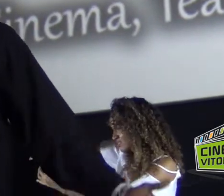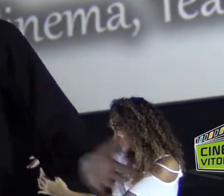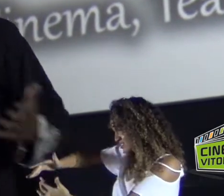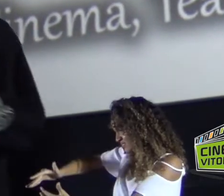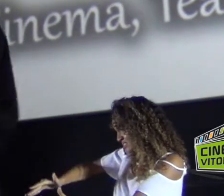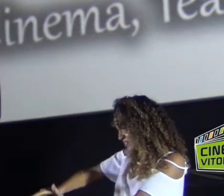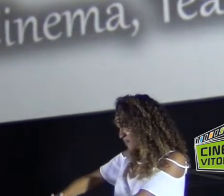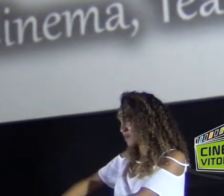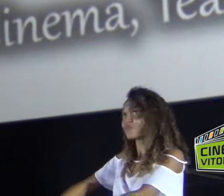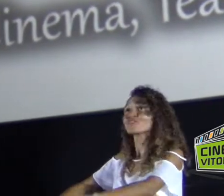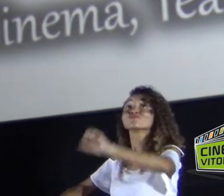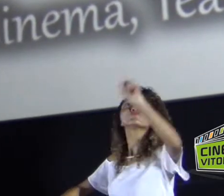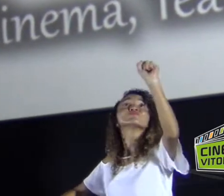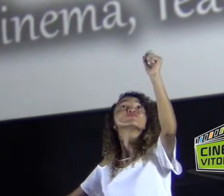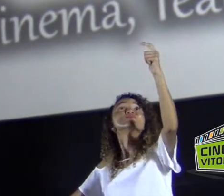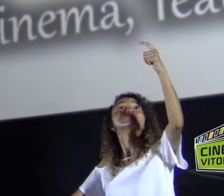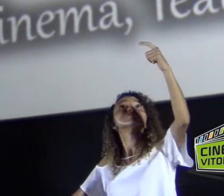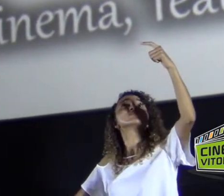desaparecer. O